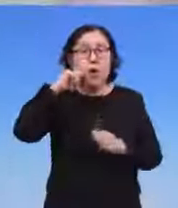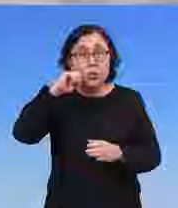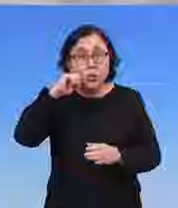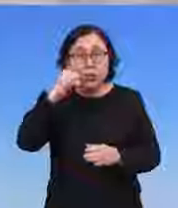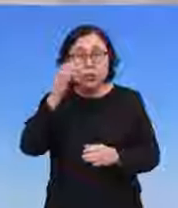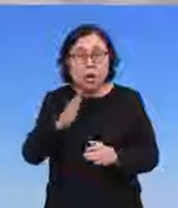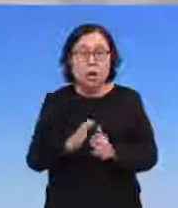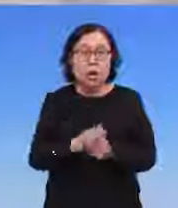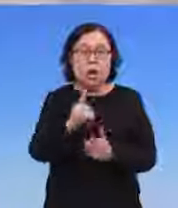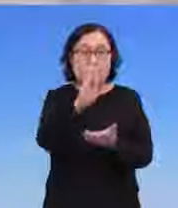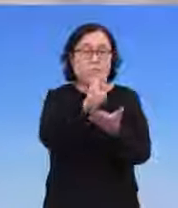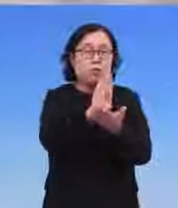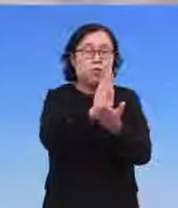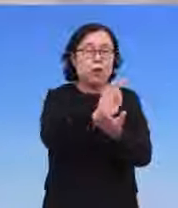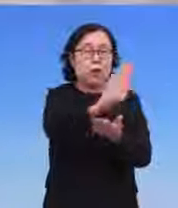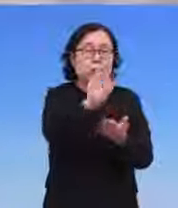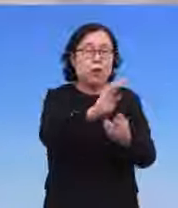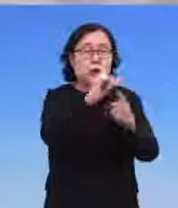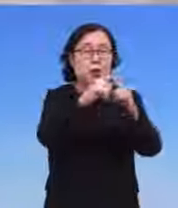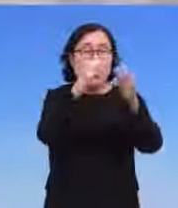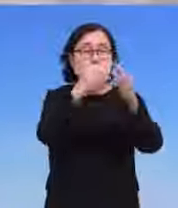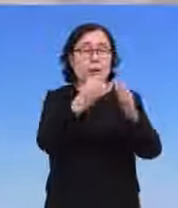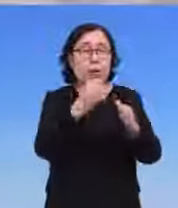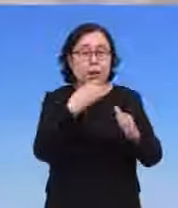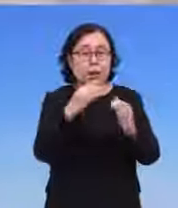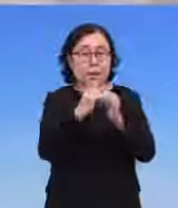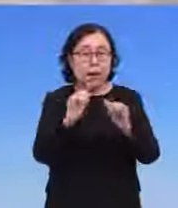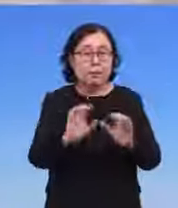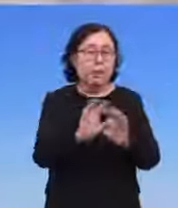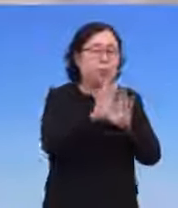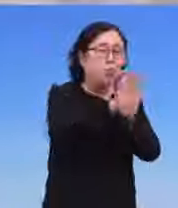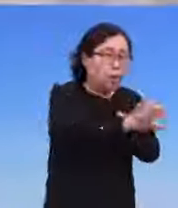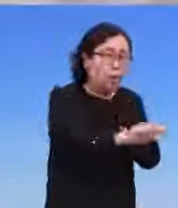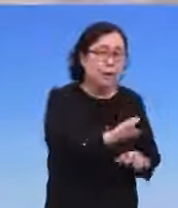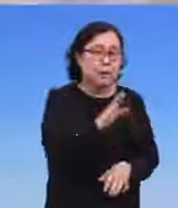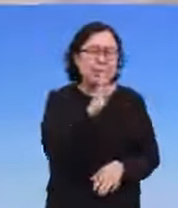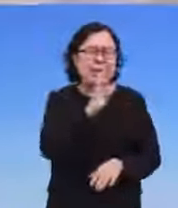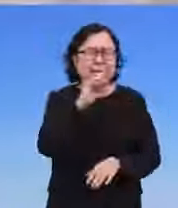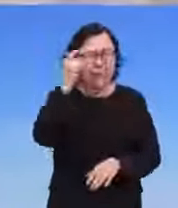어려운데 분당 우리 교회 한 교회로만 몰려드는 게 옳은 일이냐?